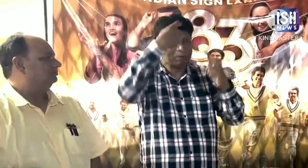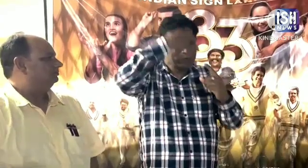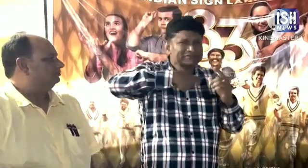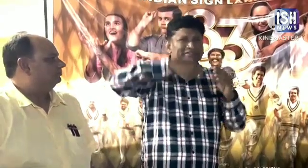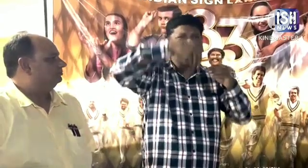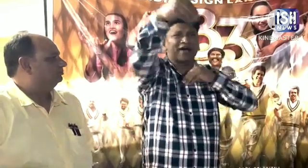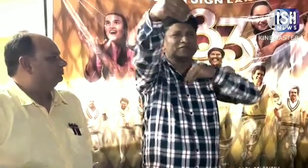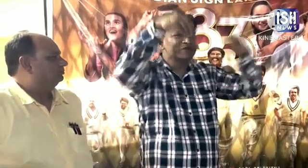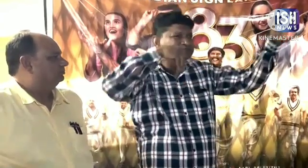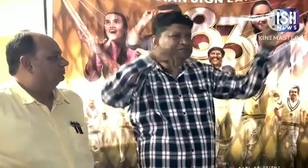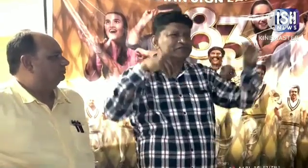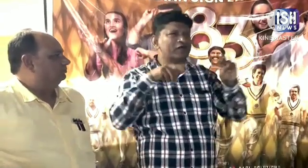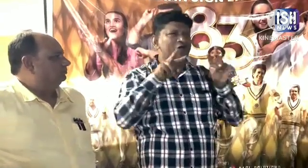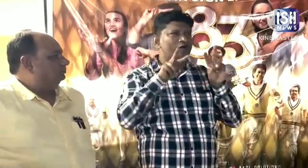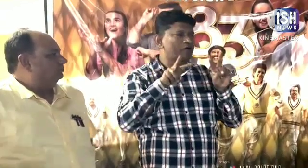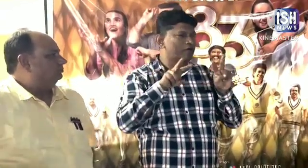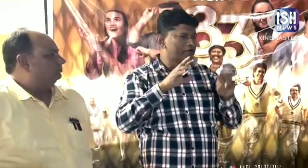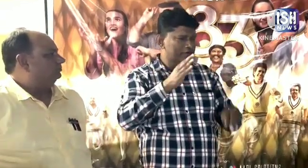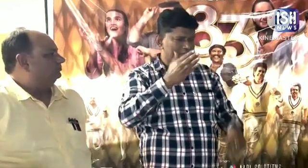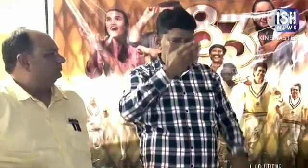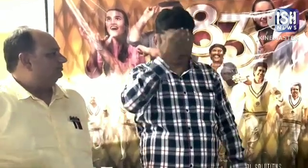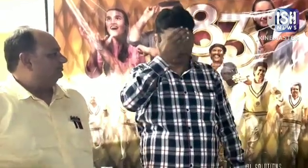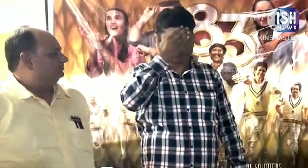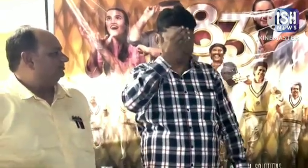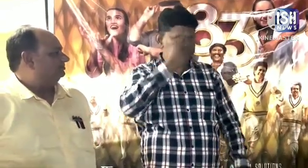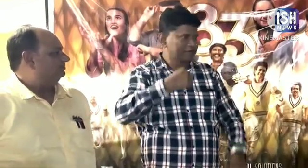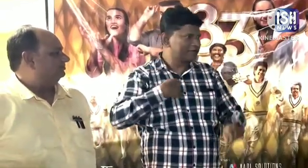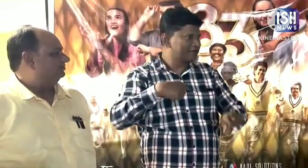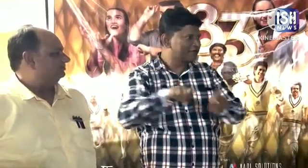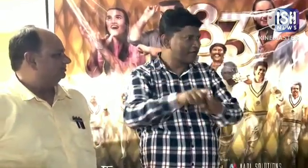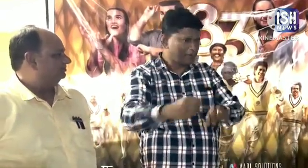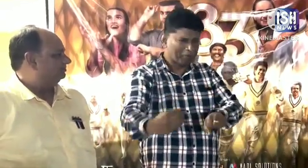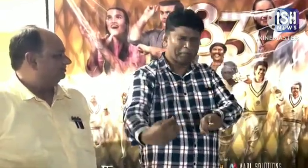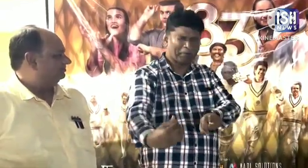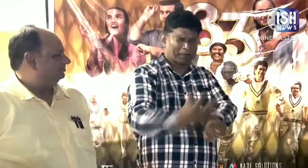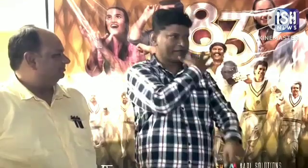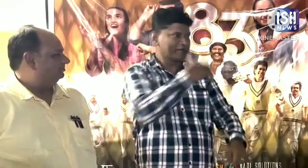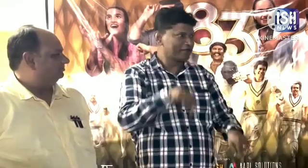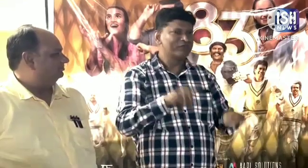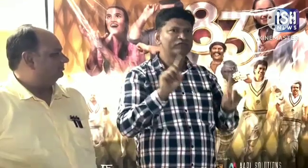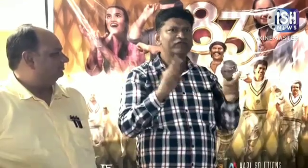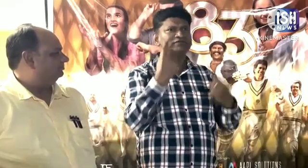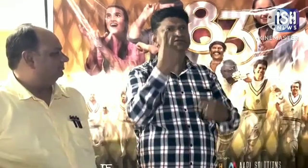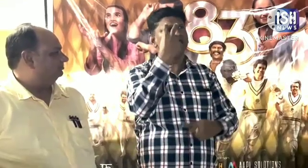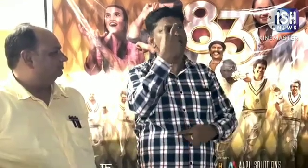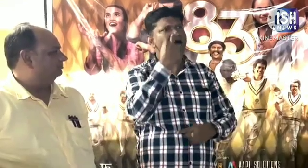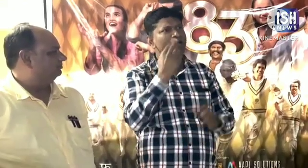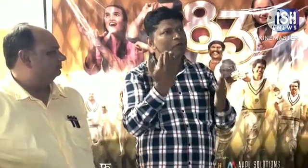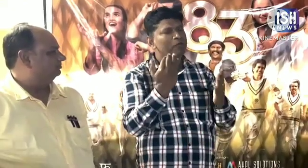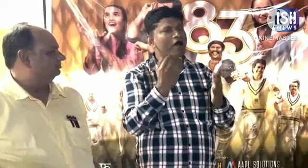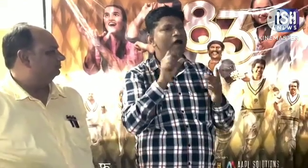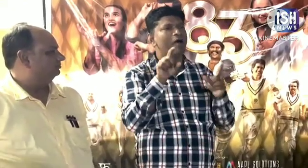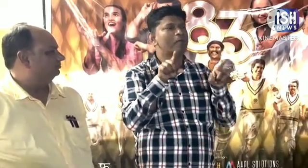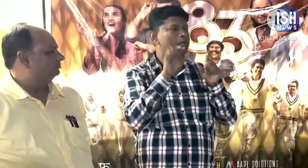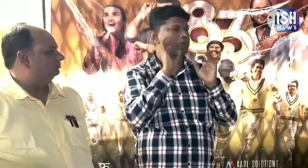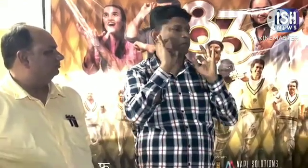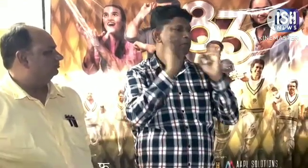रहा है यह समझ नहीं पाया था। अब मैं समझ गया और इसका मुझ पर प्रभाव पड़ा और मैं भावुक हो गया।